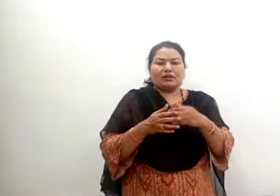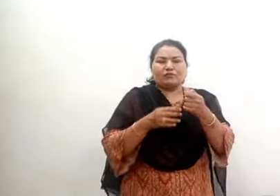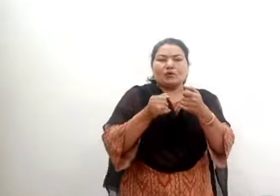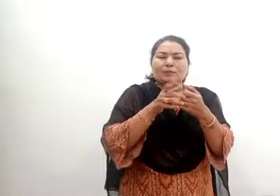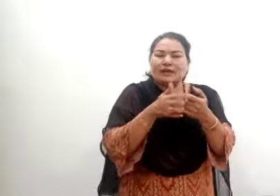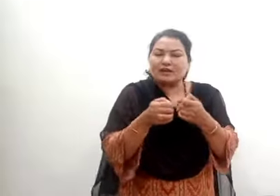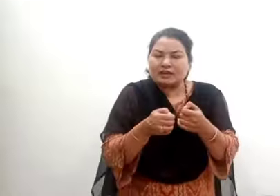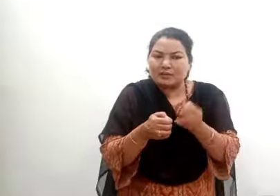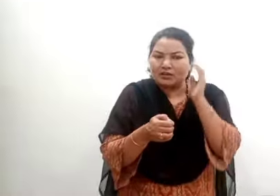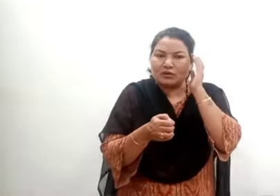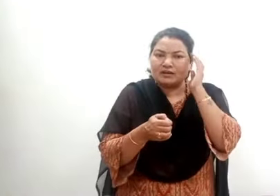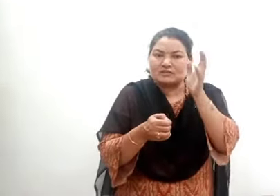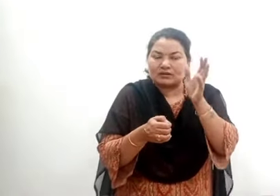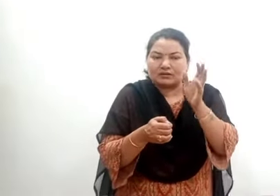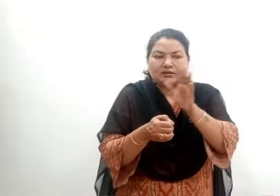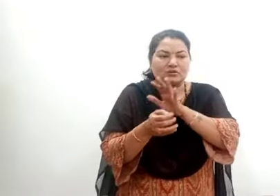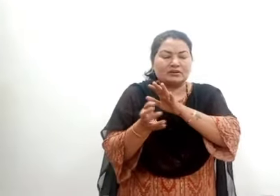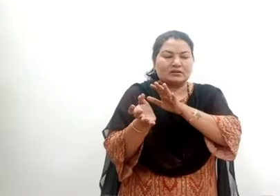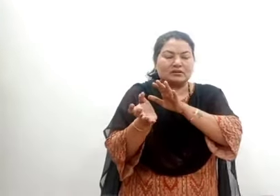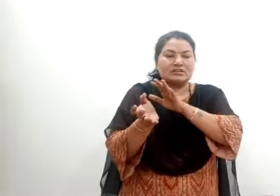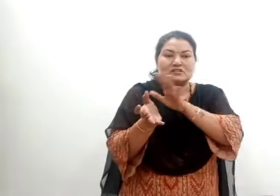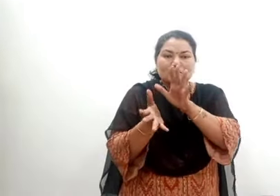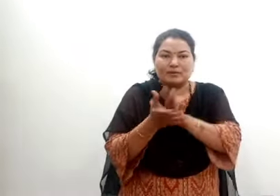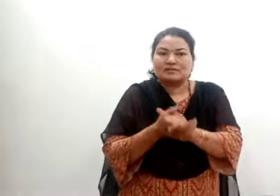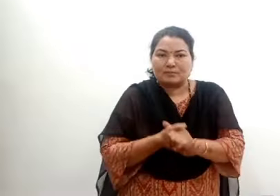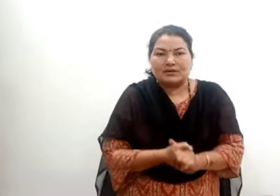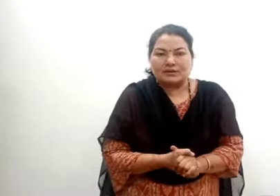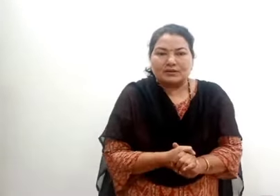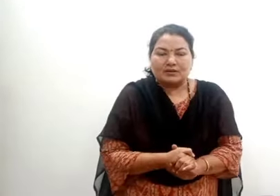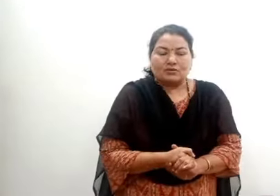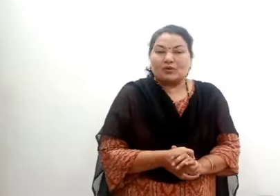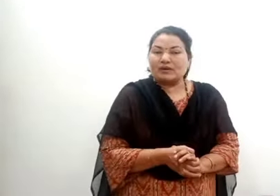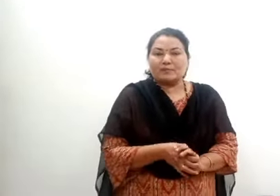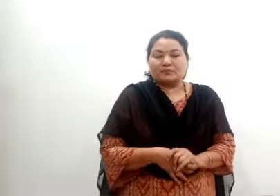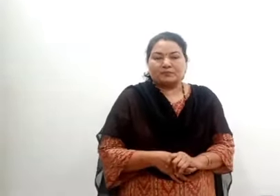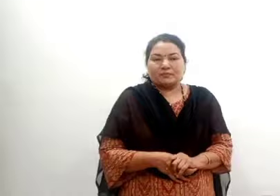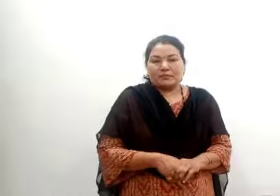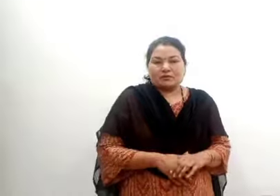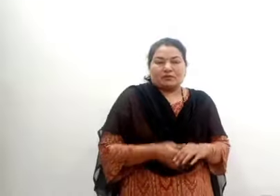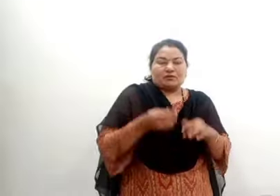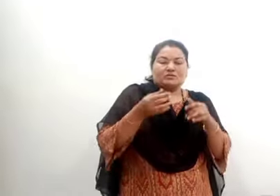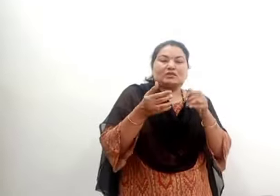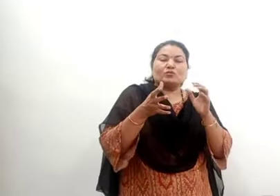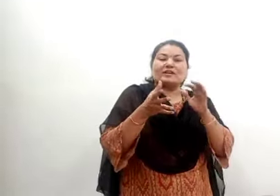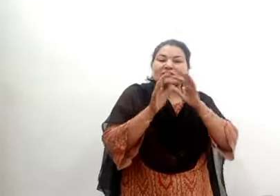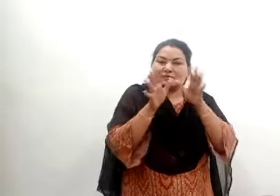if you are playing a game and you are disturbed by somebody, what will happen? जर तुम्ही डिस्टर्ब झाले